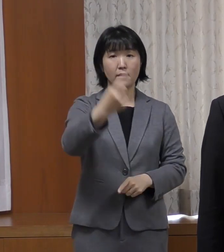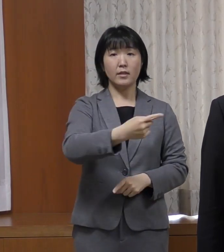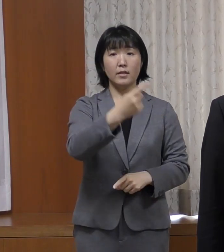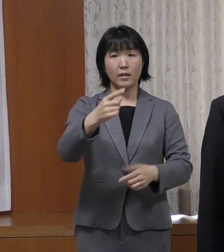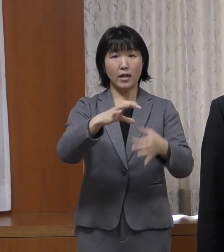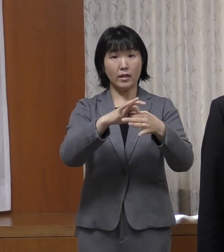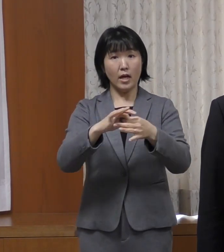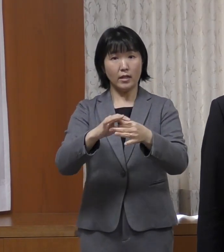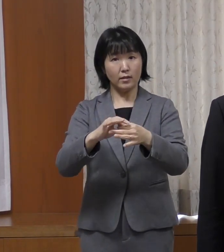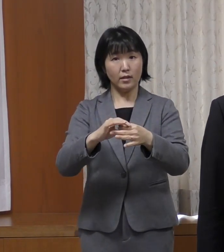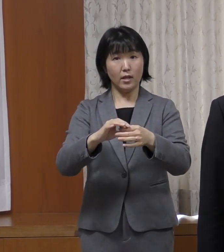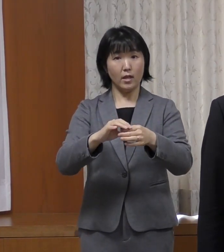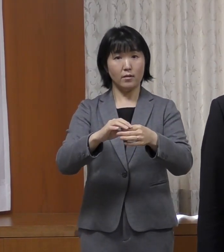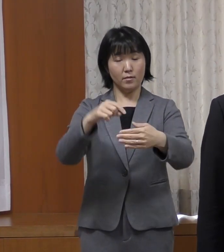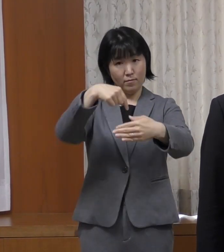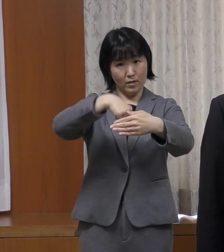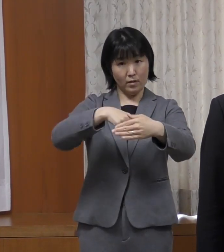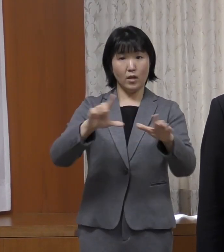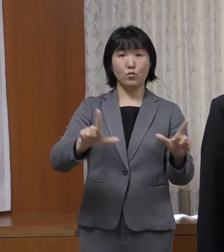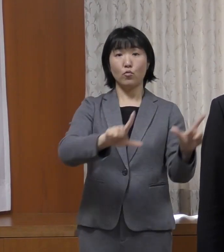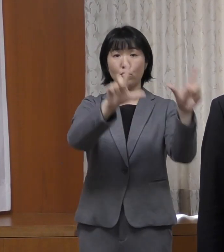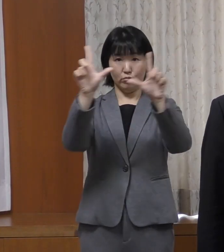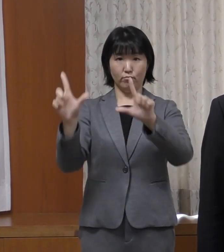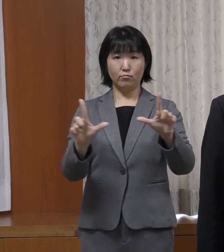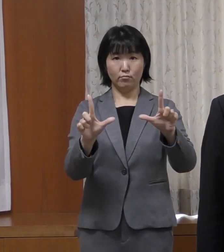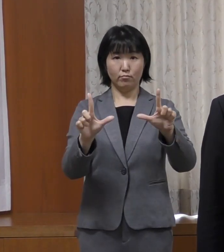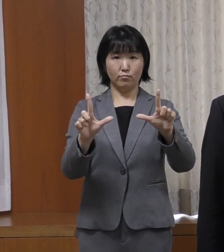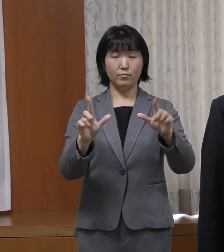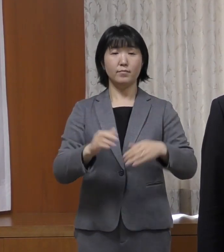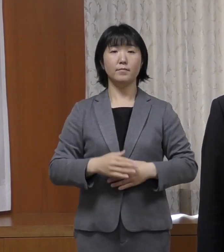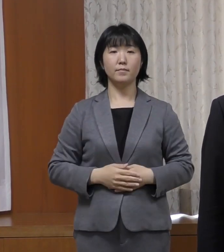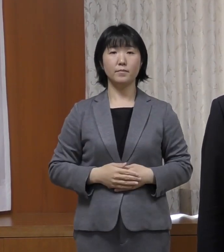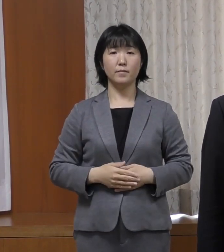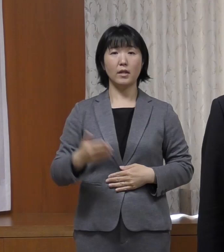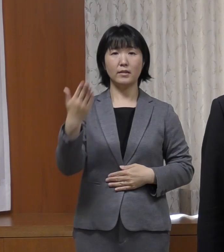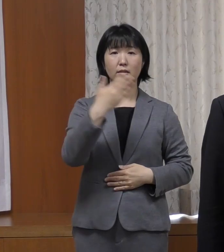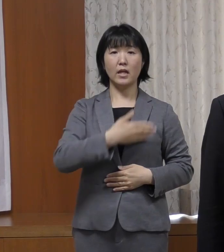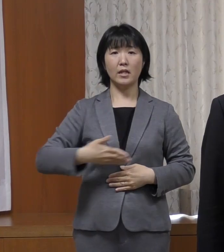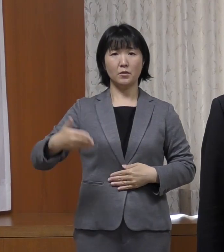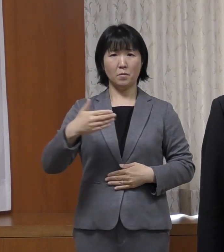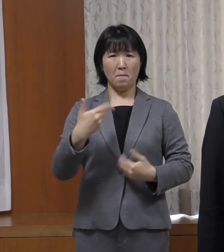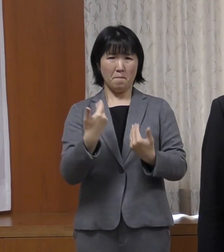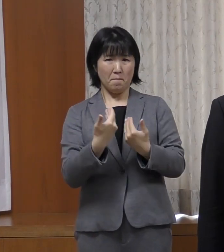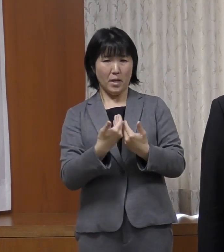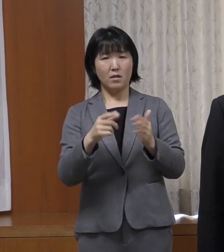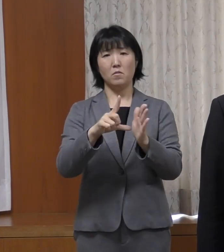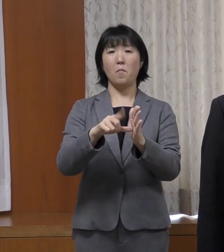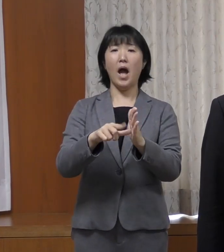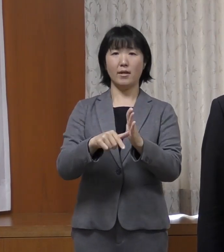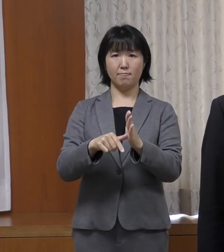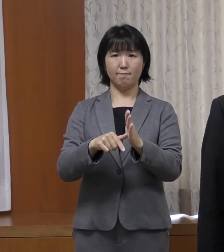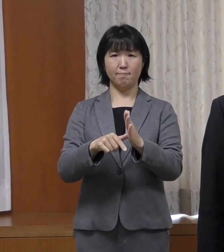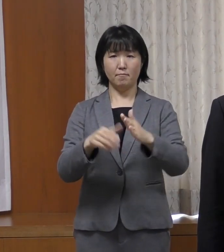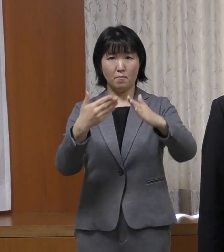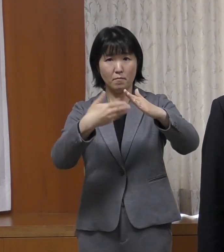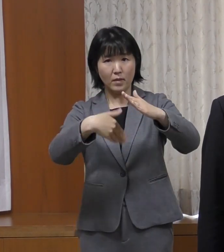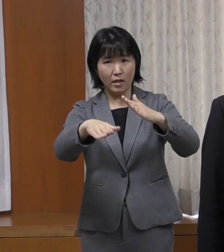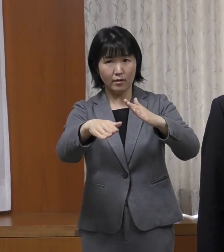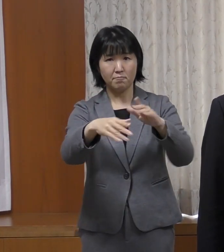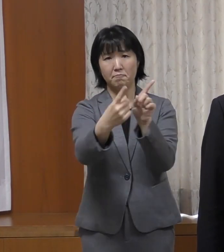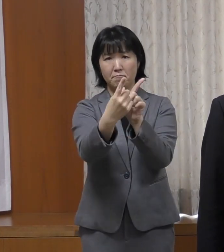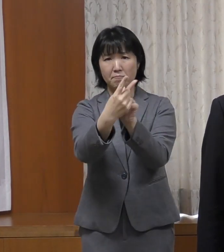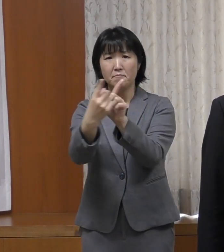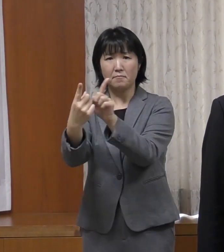過ごしていただく。体調に異変を感じたら、外出や人との接触